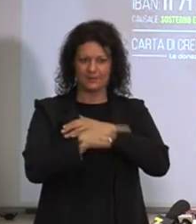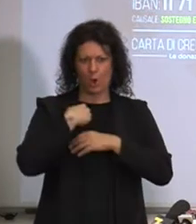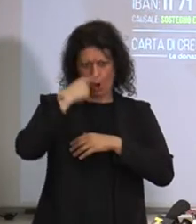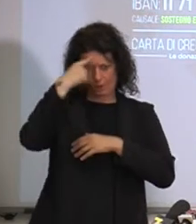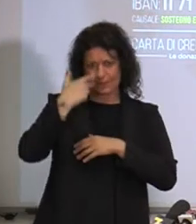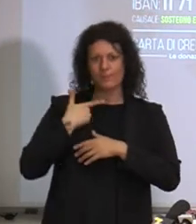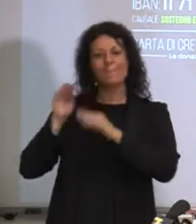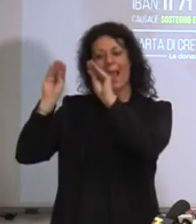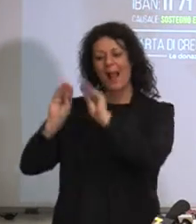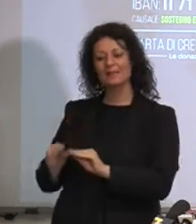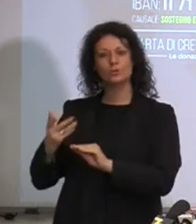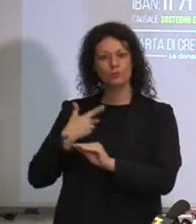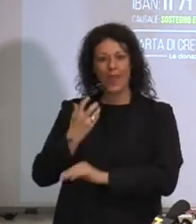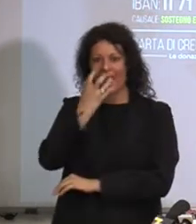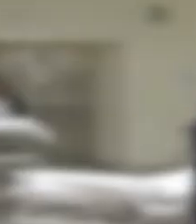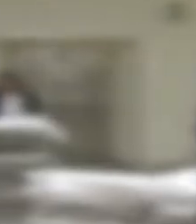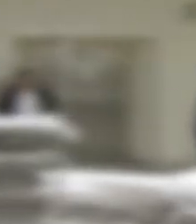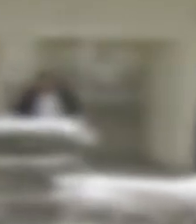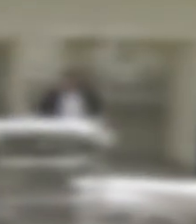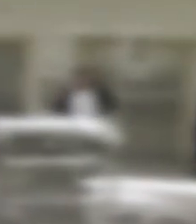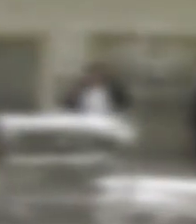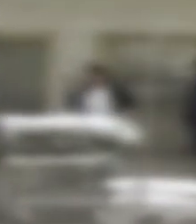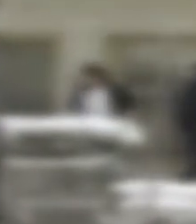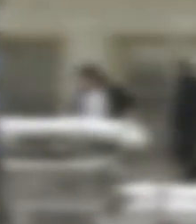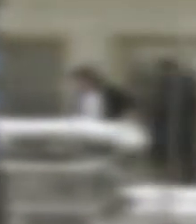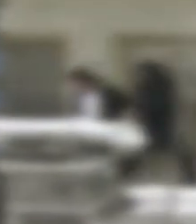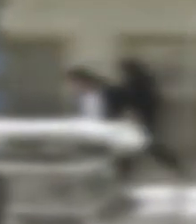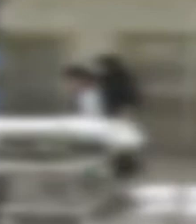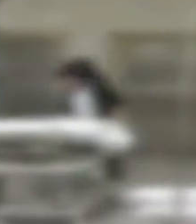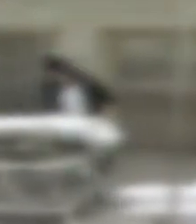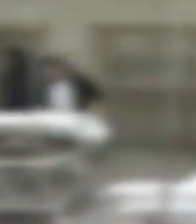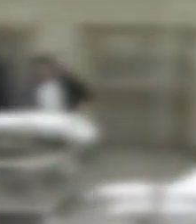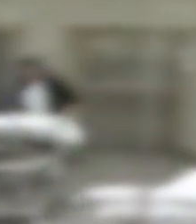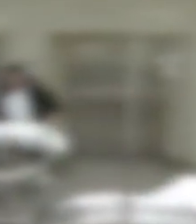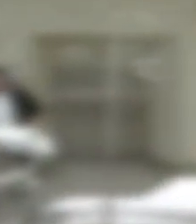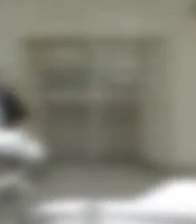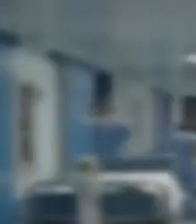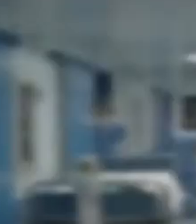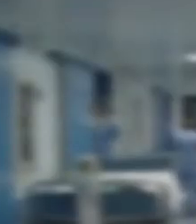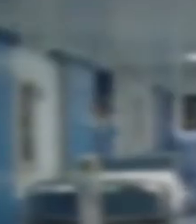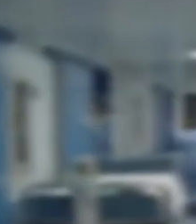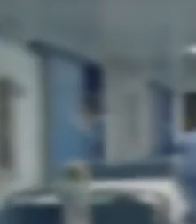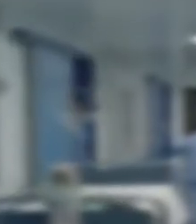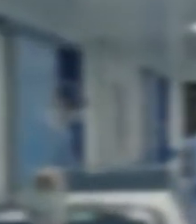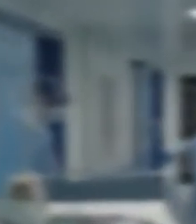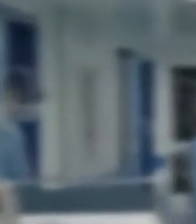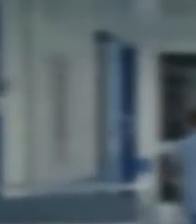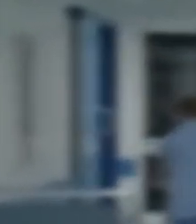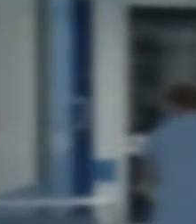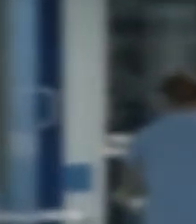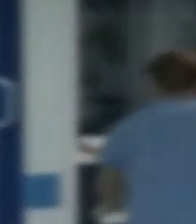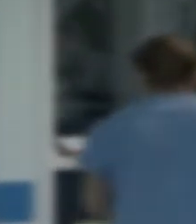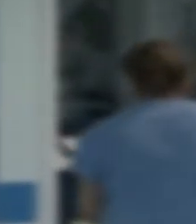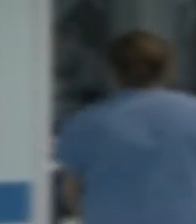in magazzino. Noi le attrezziamo. Nel frattempo, il Veneto ha trasmesso al Ministero dell'Istruzione le nuove linee guida regionali per la ripresa